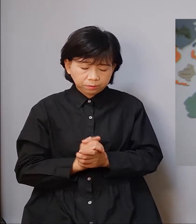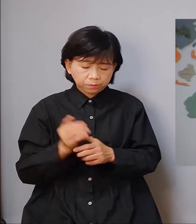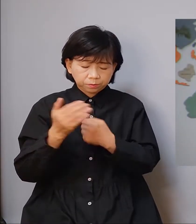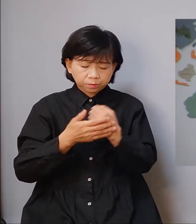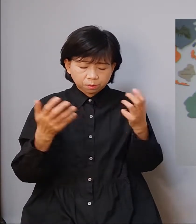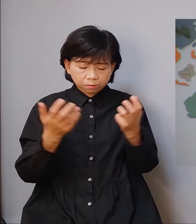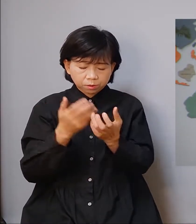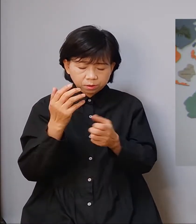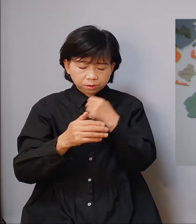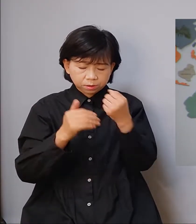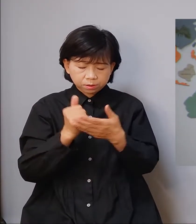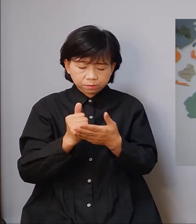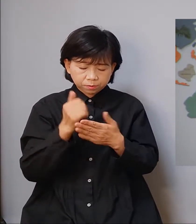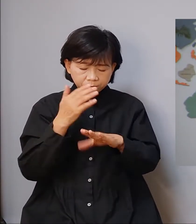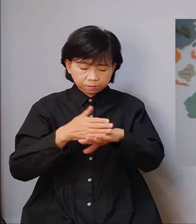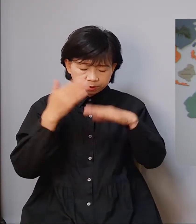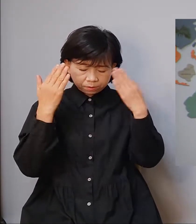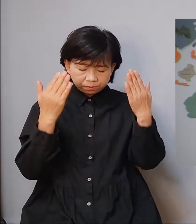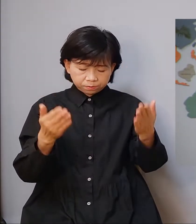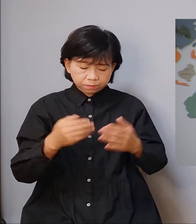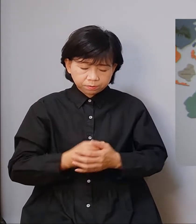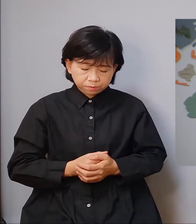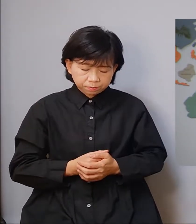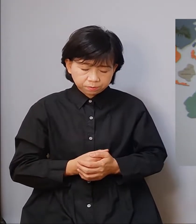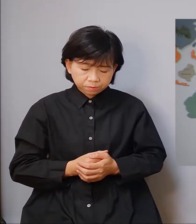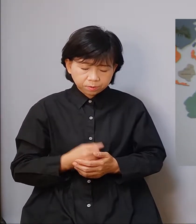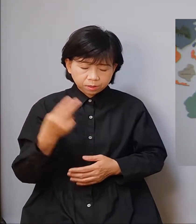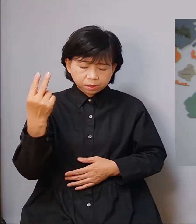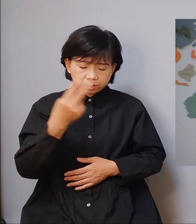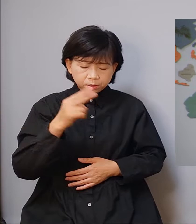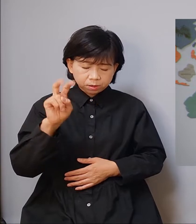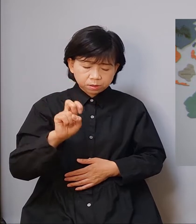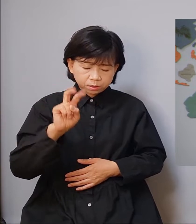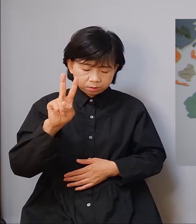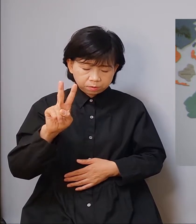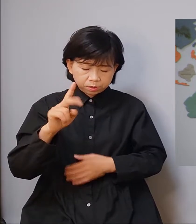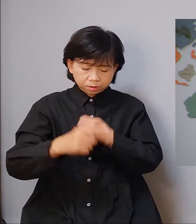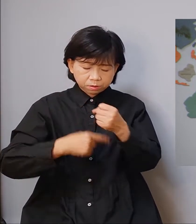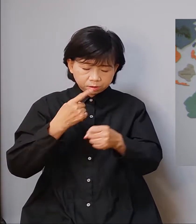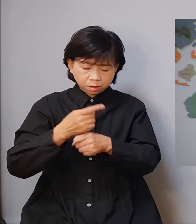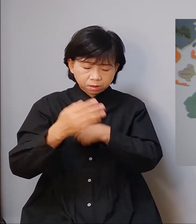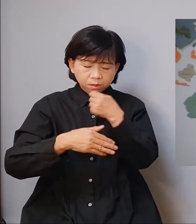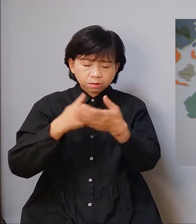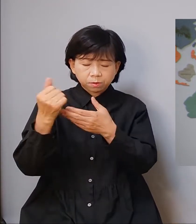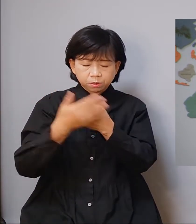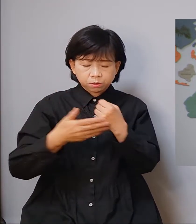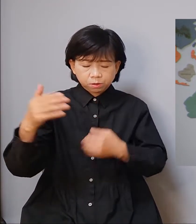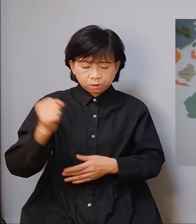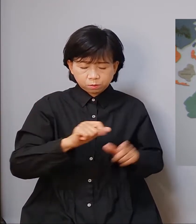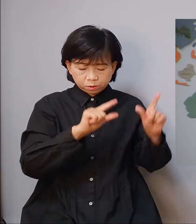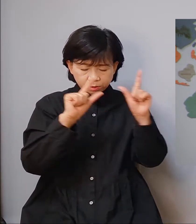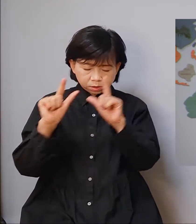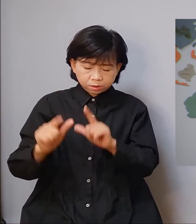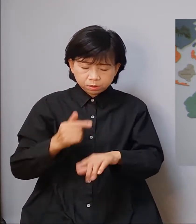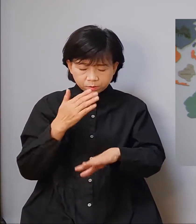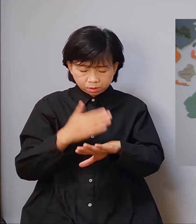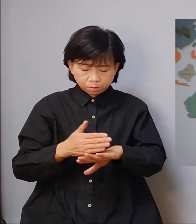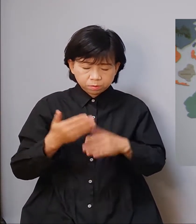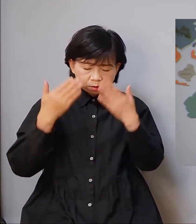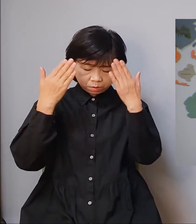은혜가 풍성하신 하나님 감사합니다. 2022년 한 해도 하나님의 은혜로 지내왔음을 이 시간